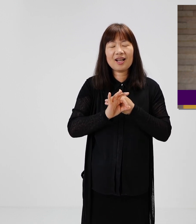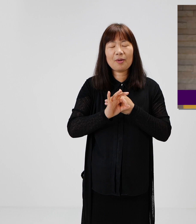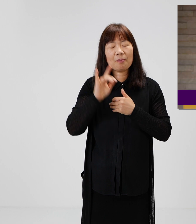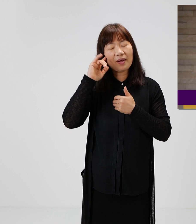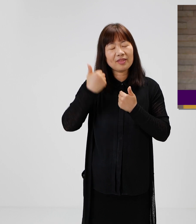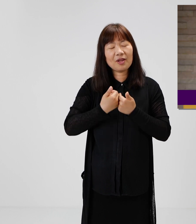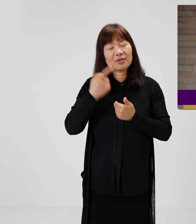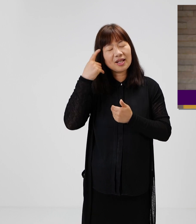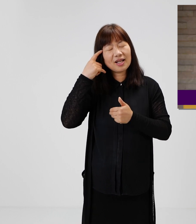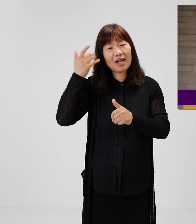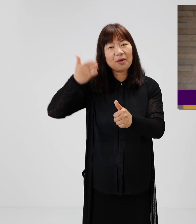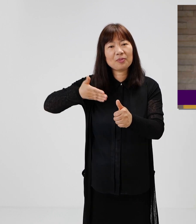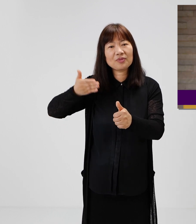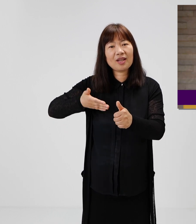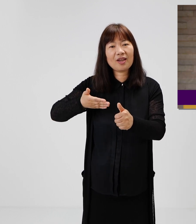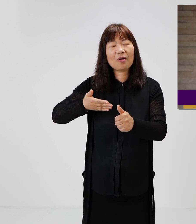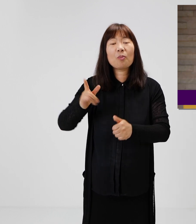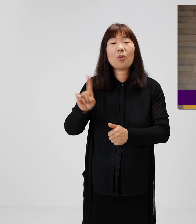해보시라고요.